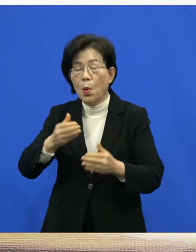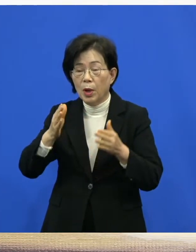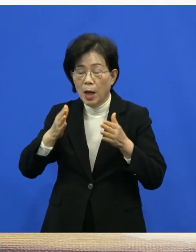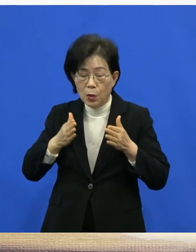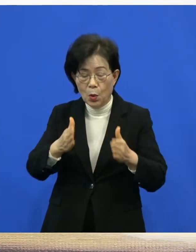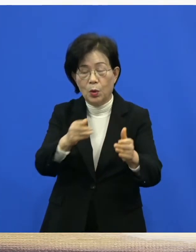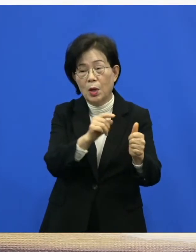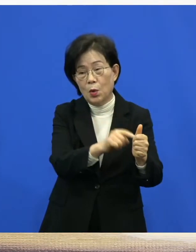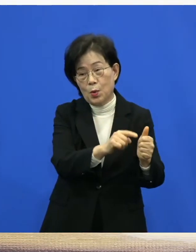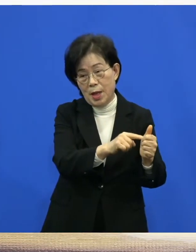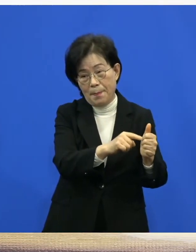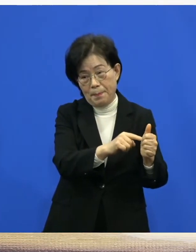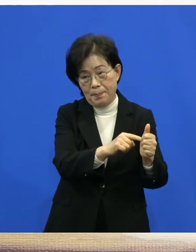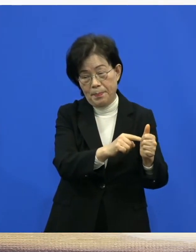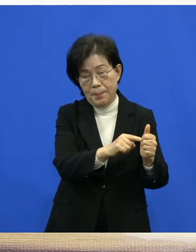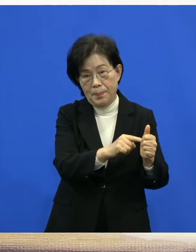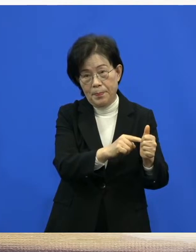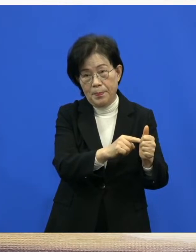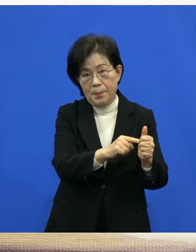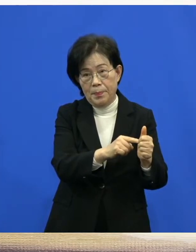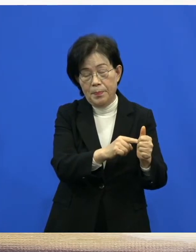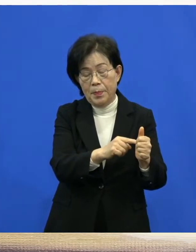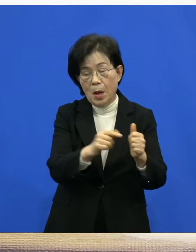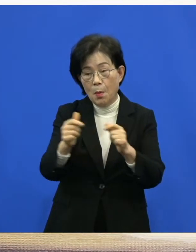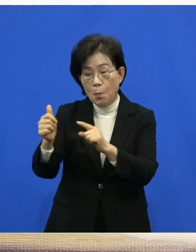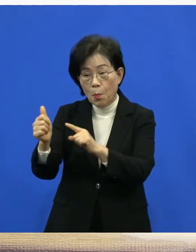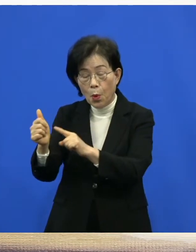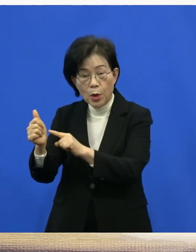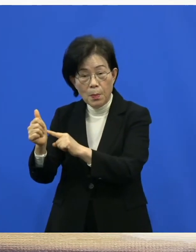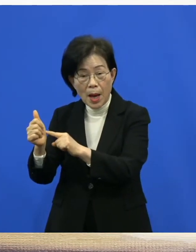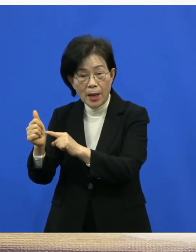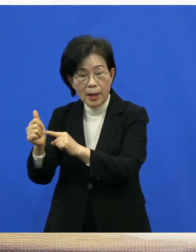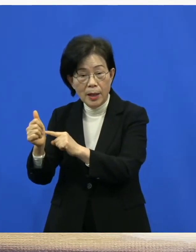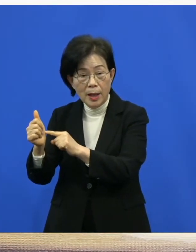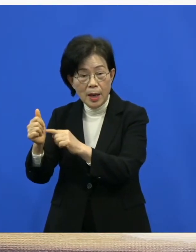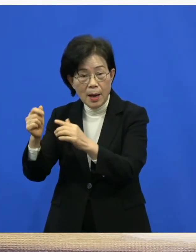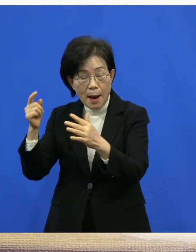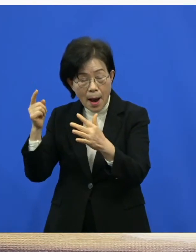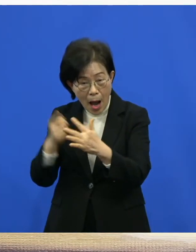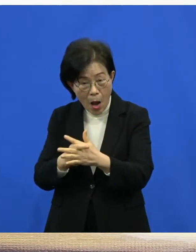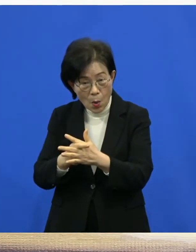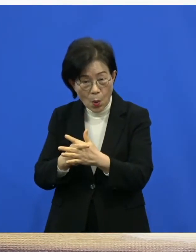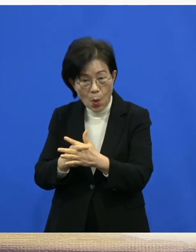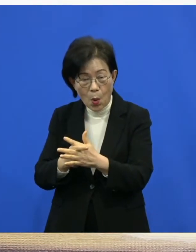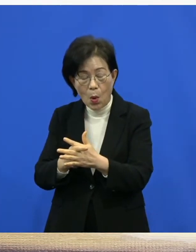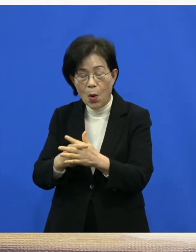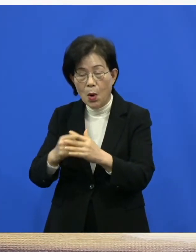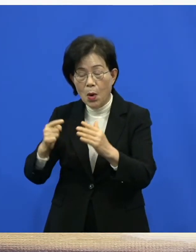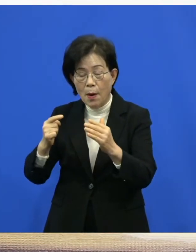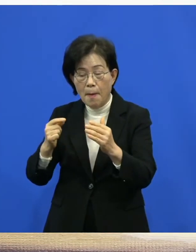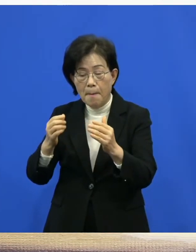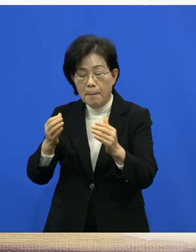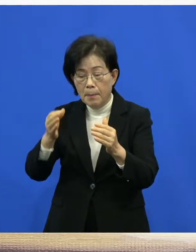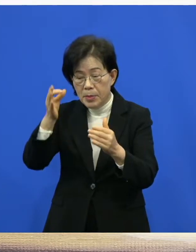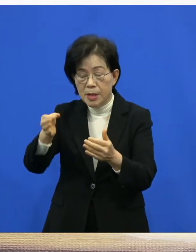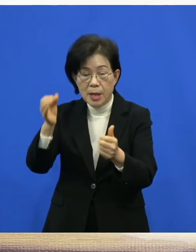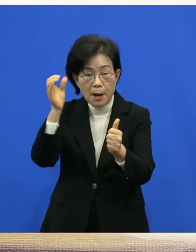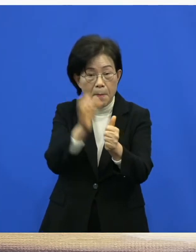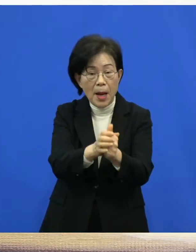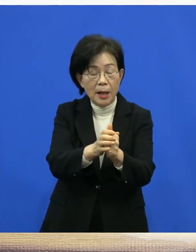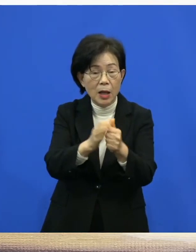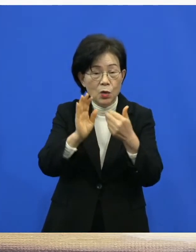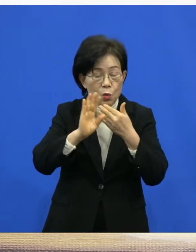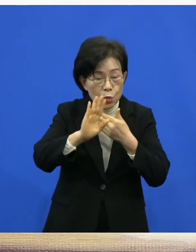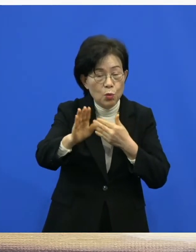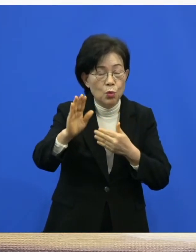통로는 요셉이에요. 근데 그 보디발이 알았어요. 자기 집에 놀라운 변화가 일어났어요. 맡긴 순간부터 더 잘 되는 거예요.